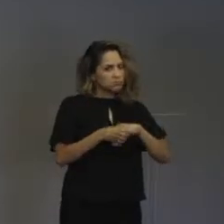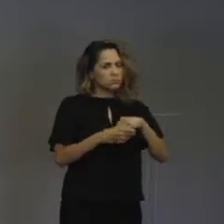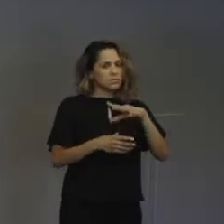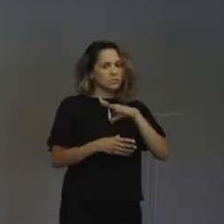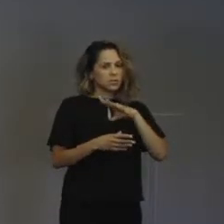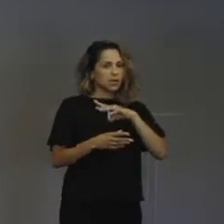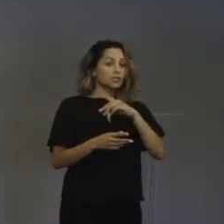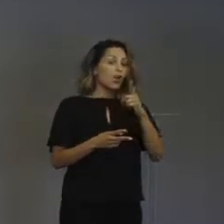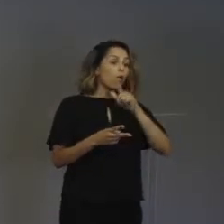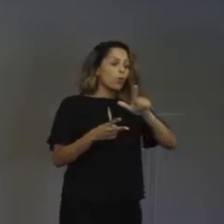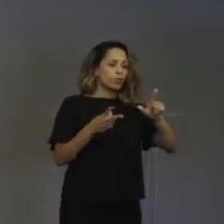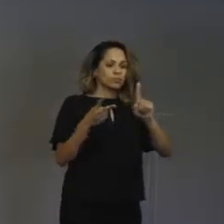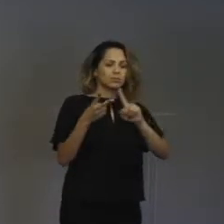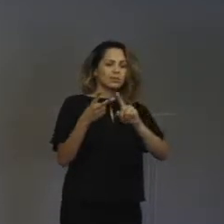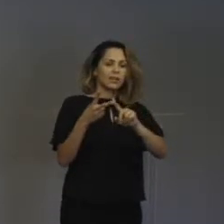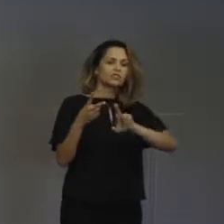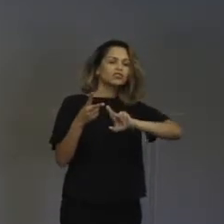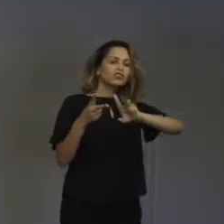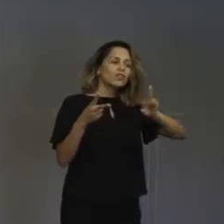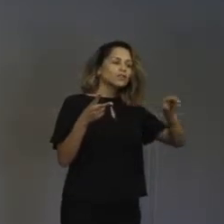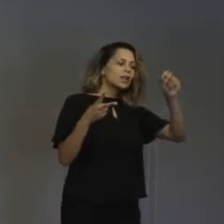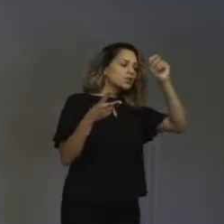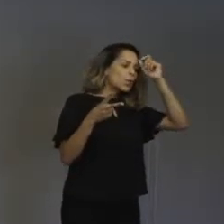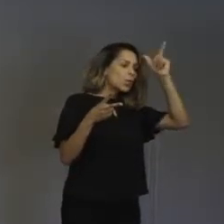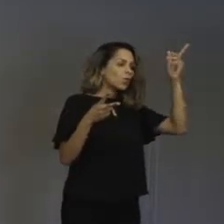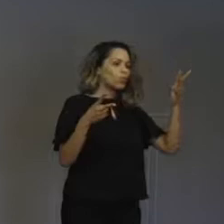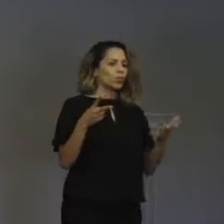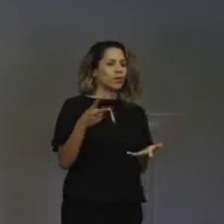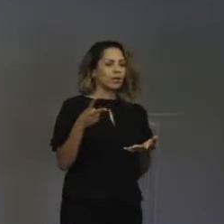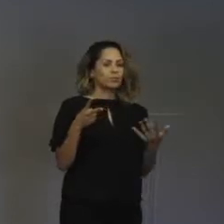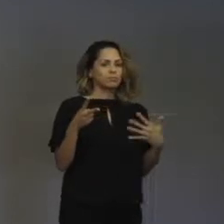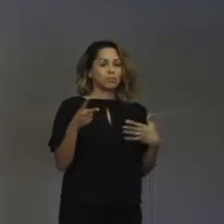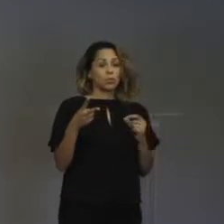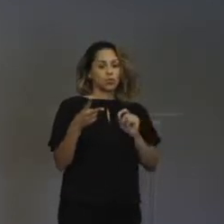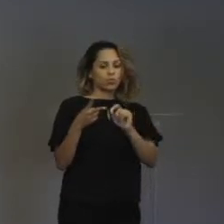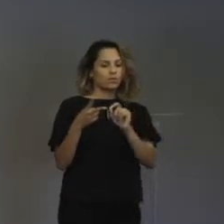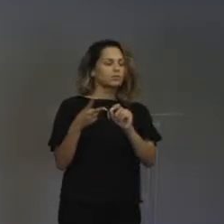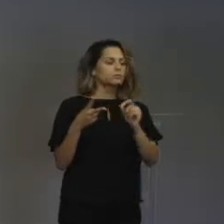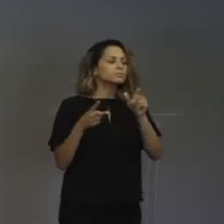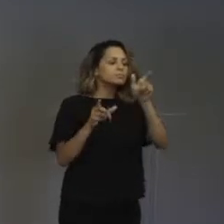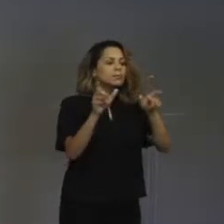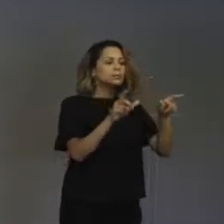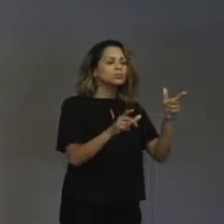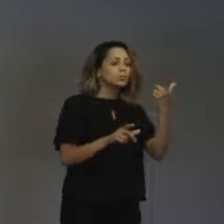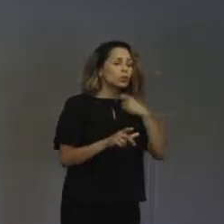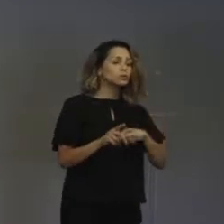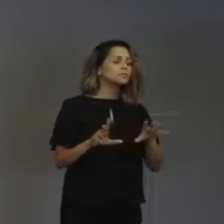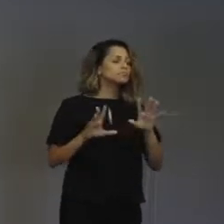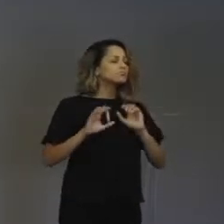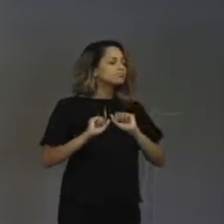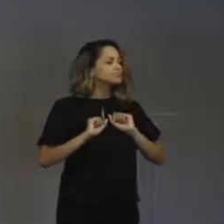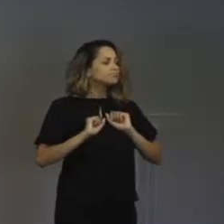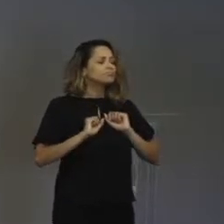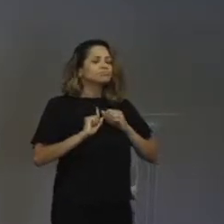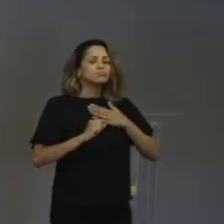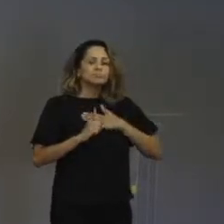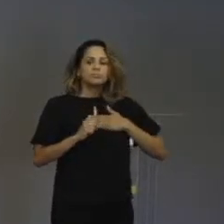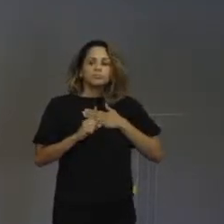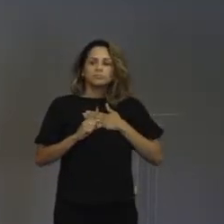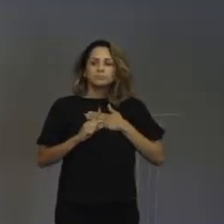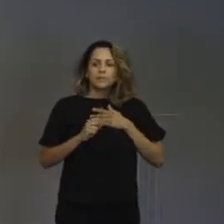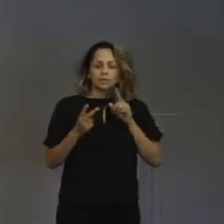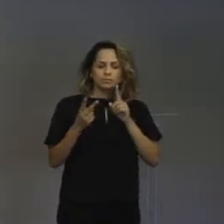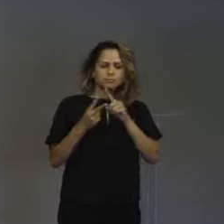diversidade cultural, de novo, né? Então, para as pessoas conseguirem ficar oxigenadas. E quando a gente começa a ter uma outra relação da necessidade